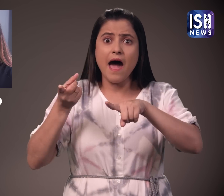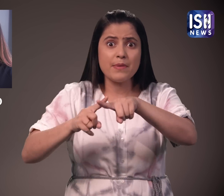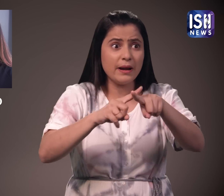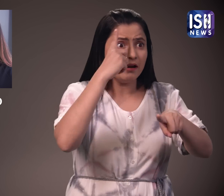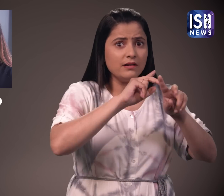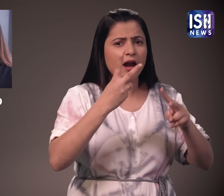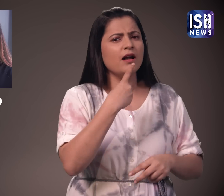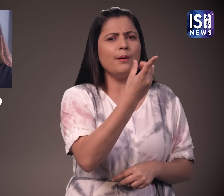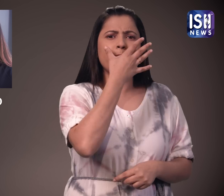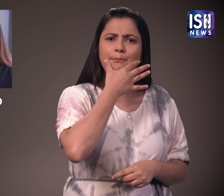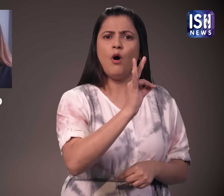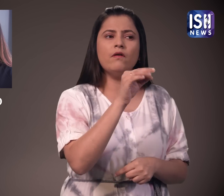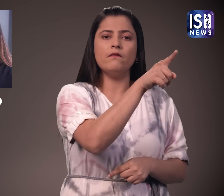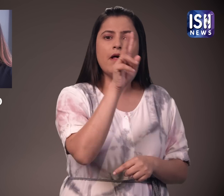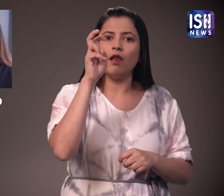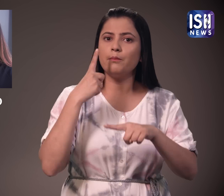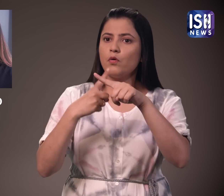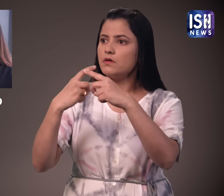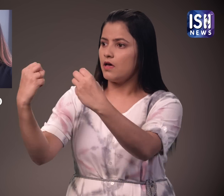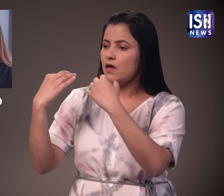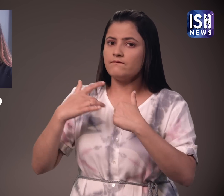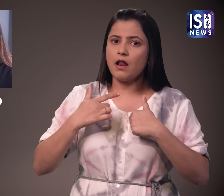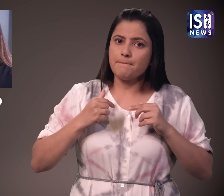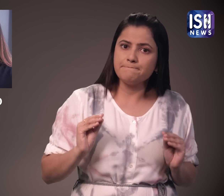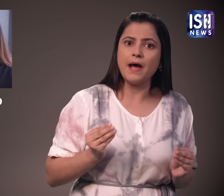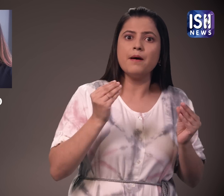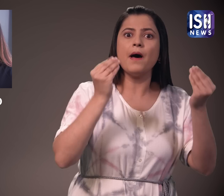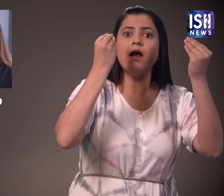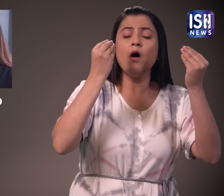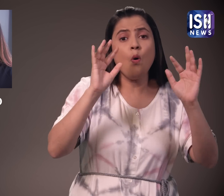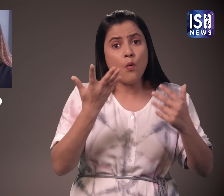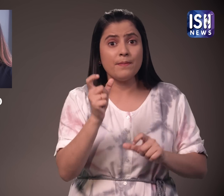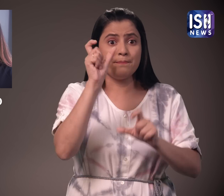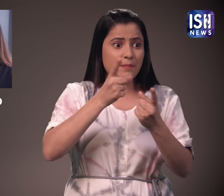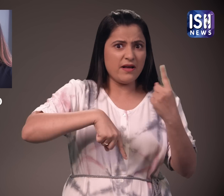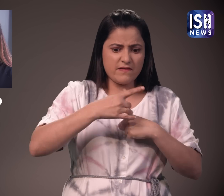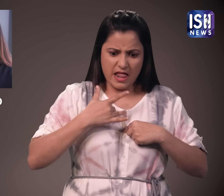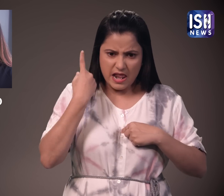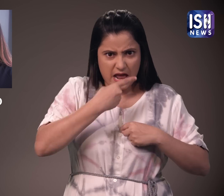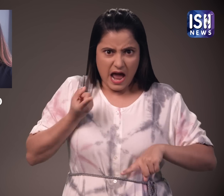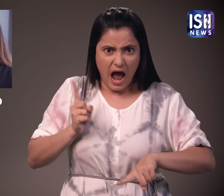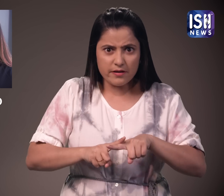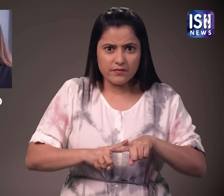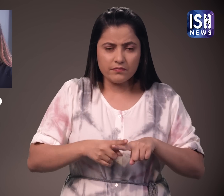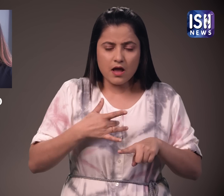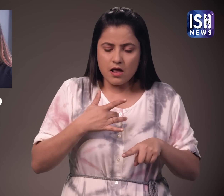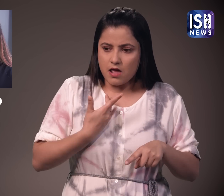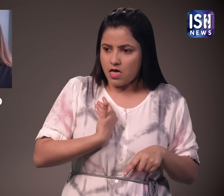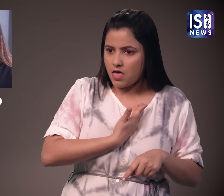हो हमें सकारत्मक्ता फैलानी चाहिए ताकि व्यक्ति बहतर महसूस करे यदि आप शर्मिंदा महसास करेंगे तो अधिक